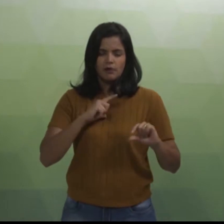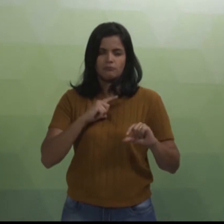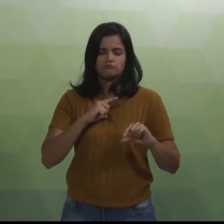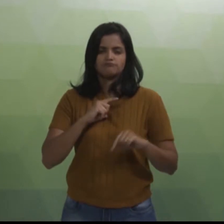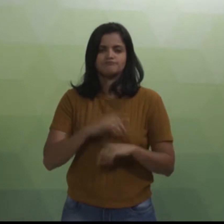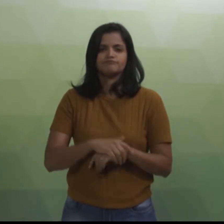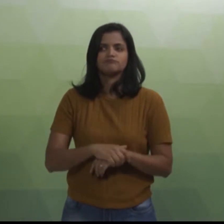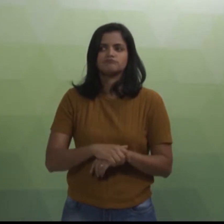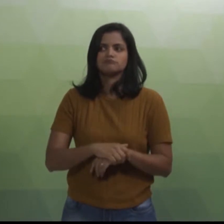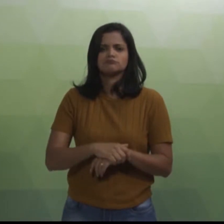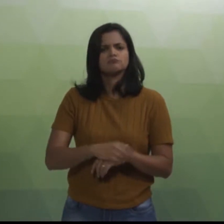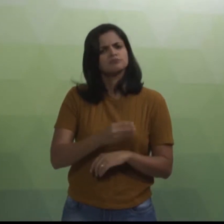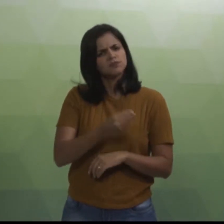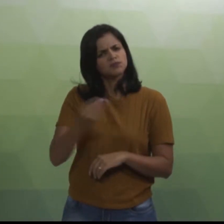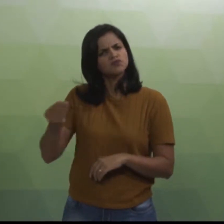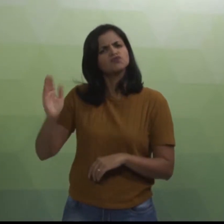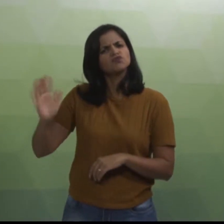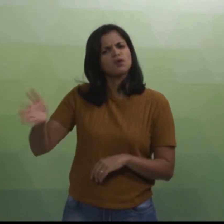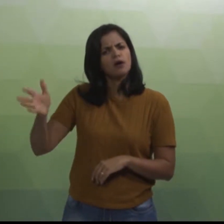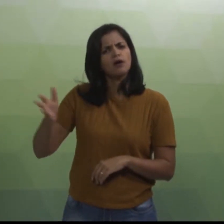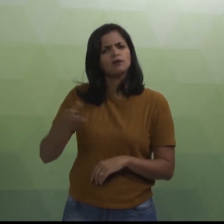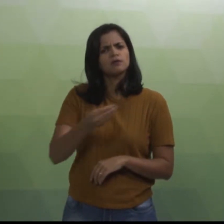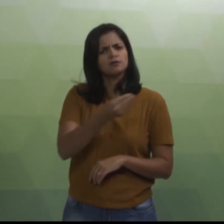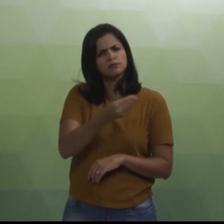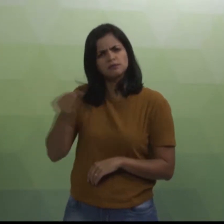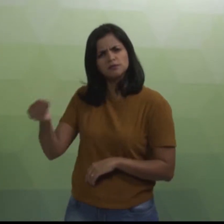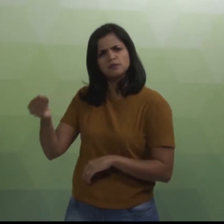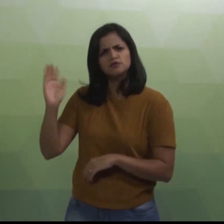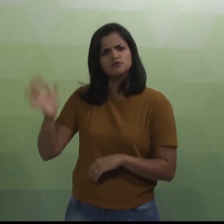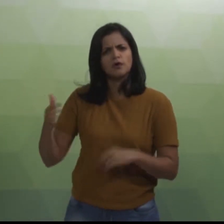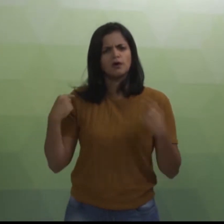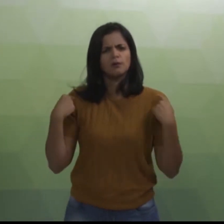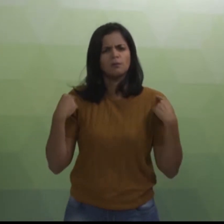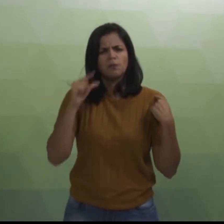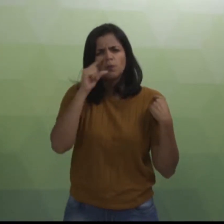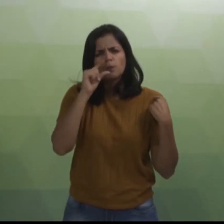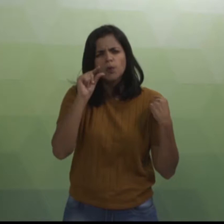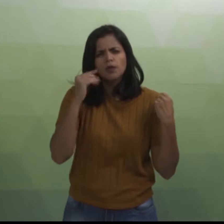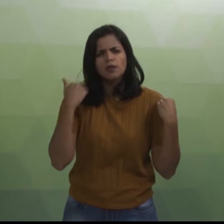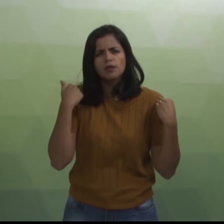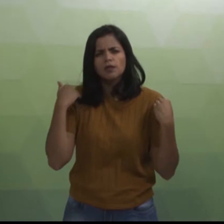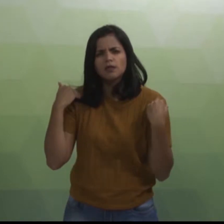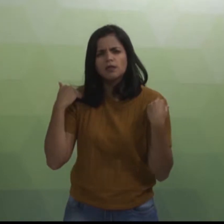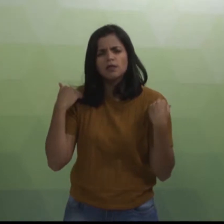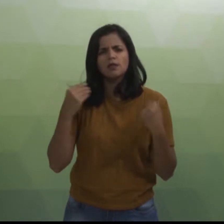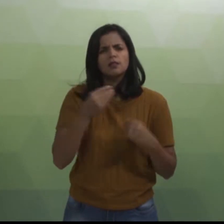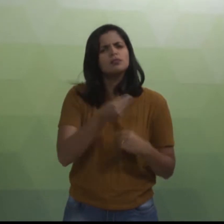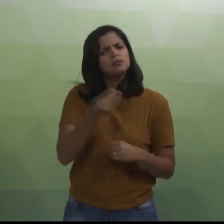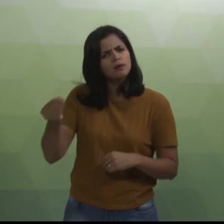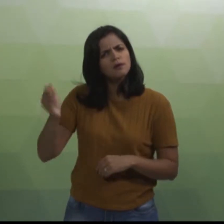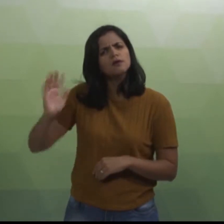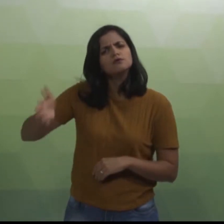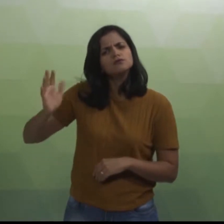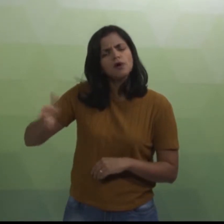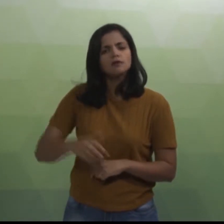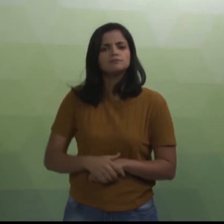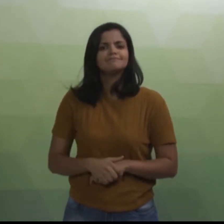frase, eu já entreguei a ele. Veja aqui, o corpo, veja